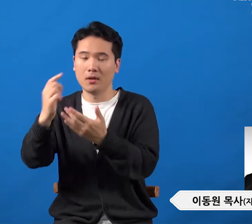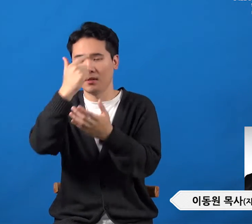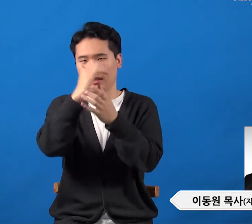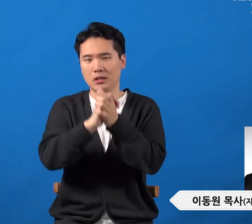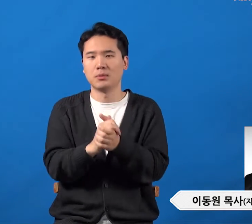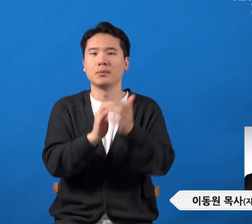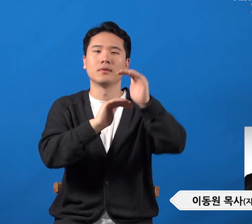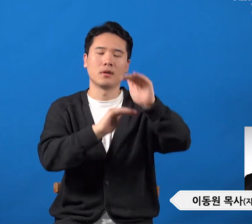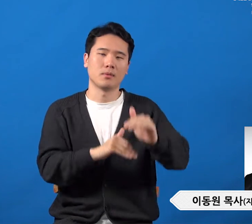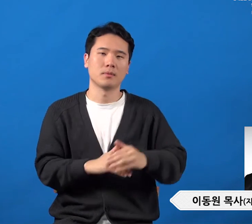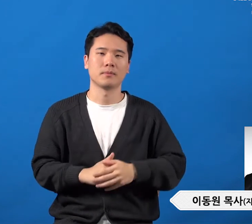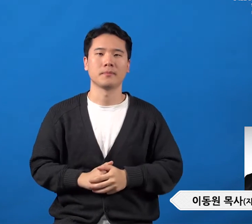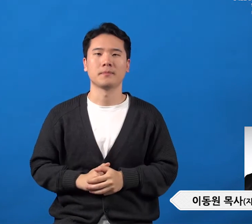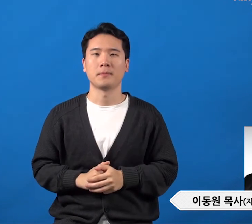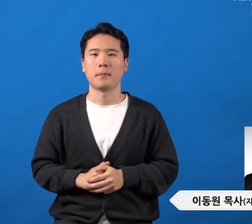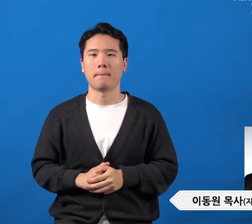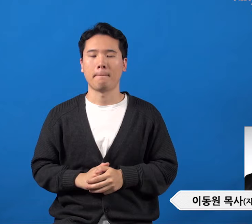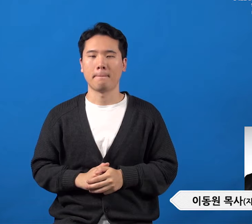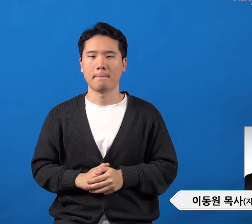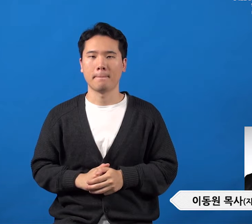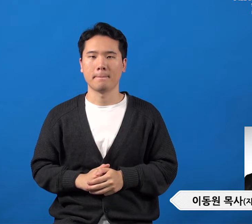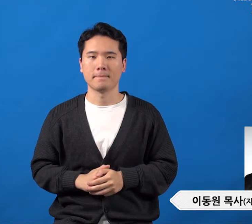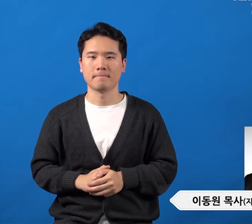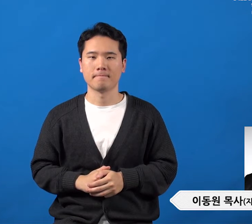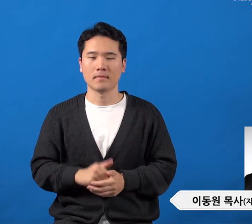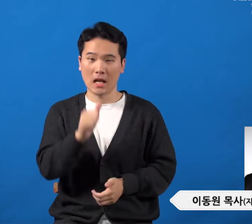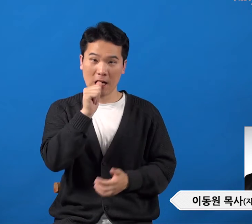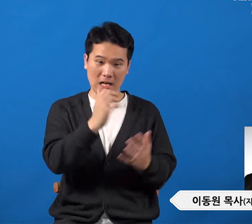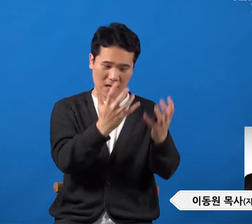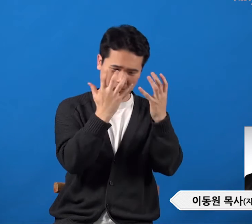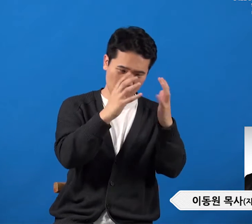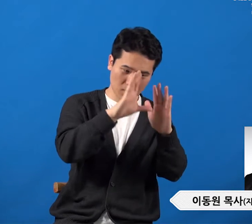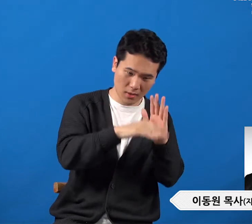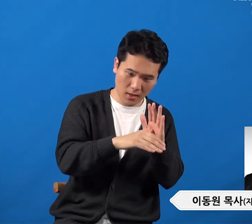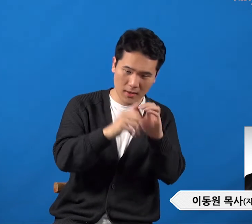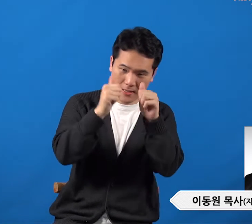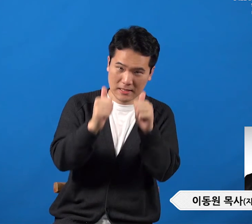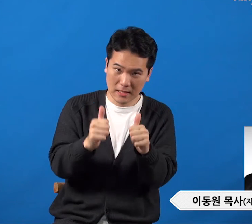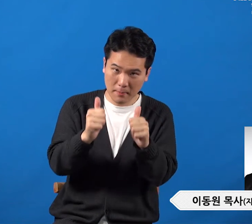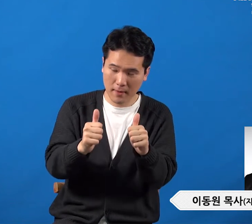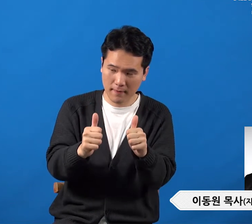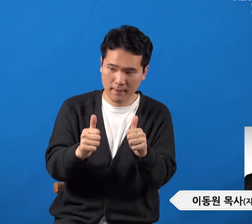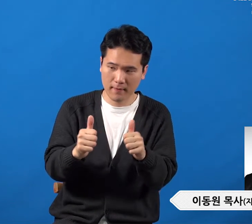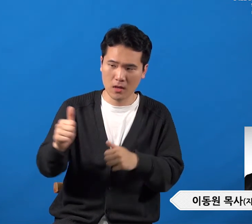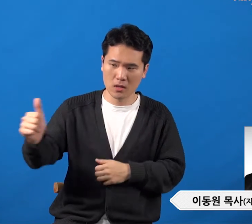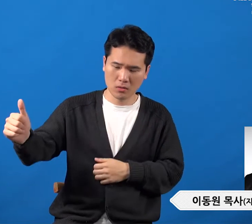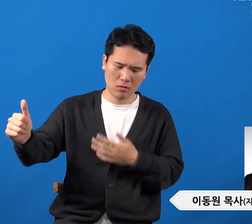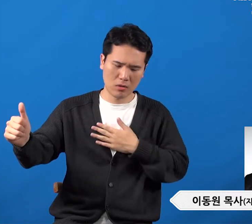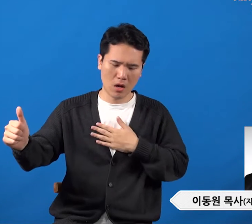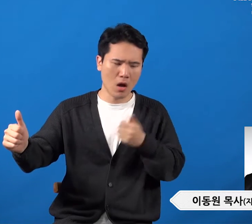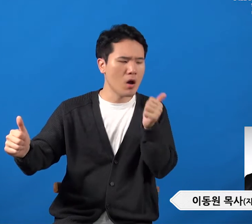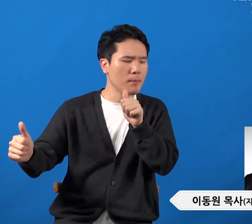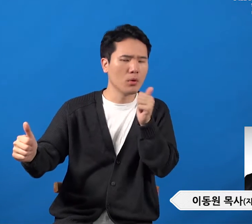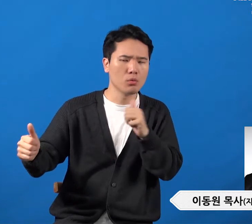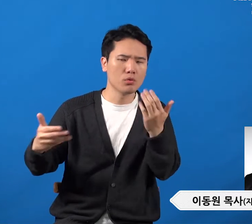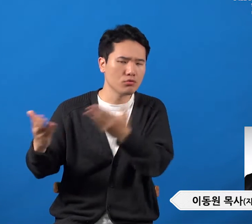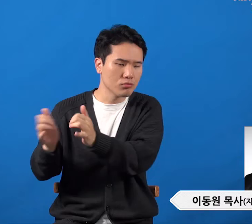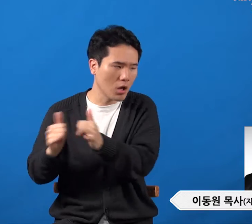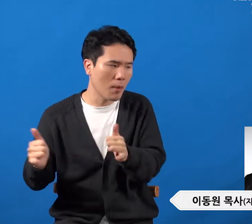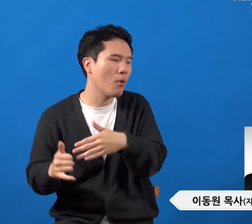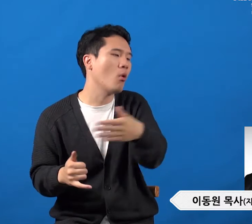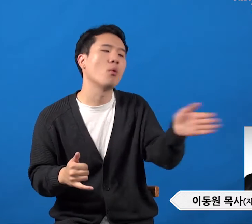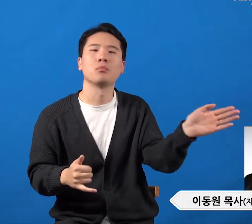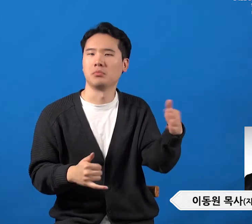드리는 것이에요. 그가 감옥에서 재판장에서 별로 돕는 사람이 없어도 그가 버틸